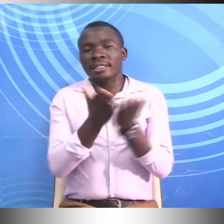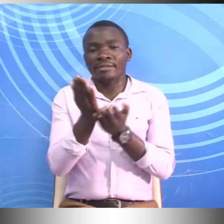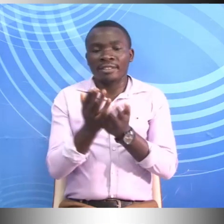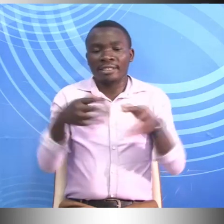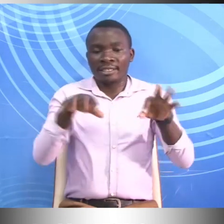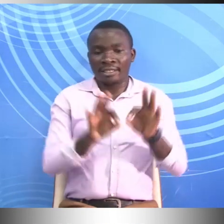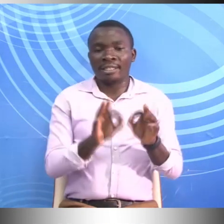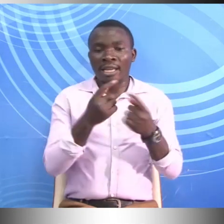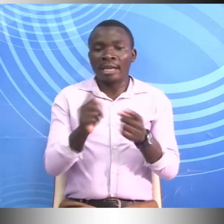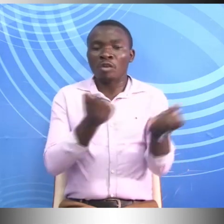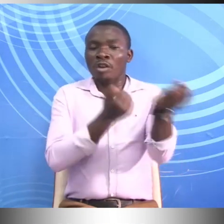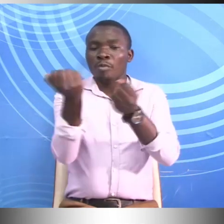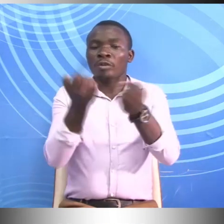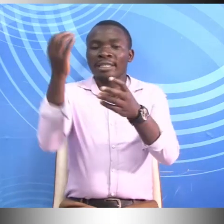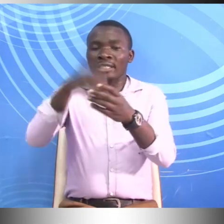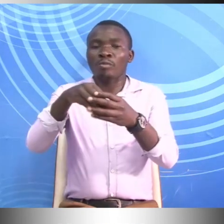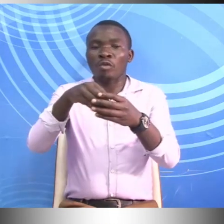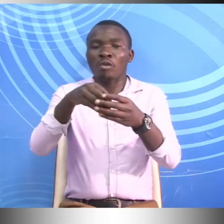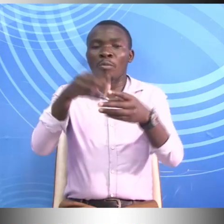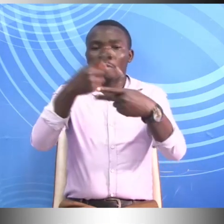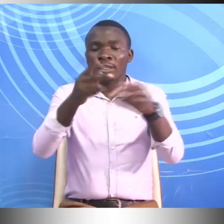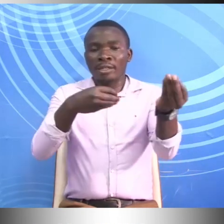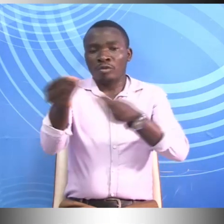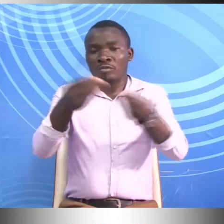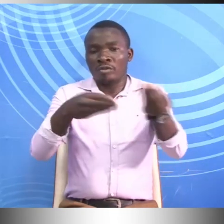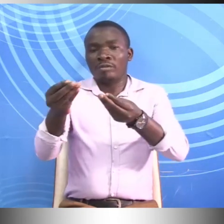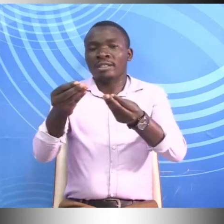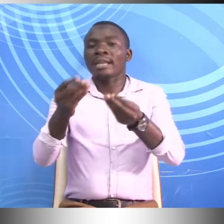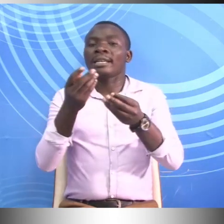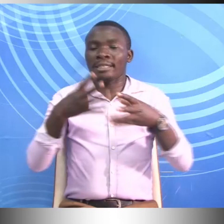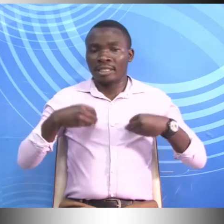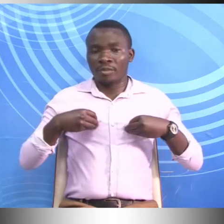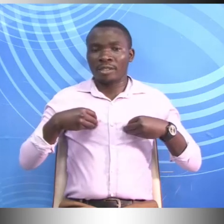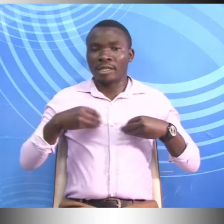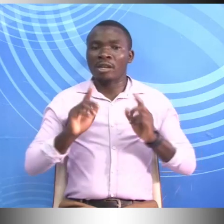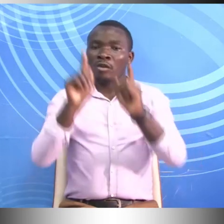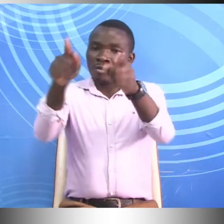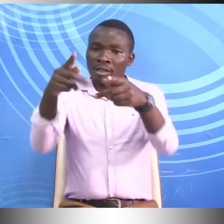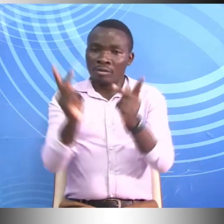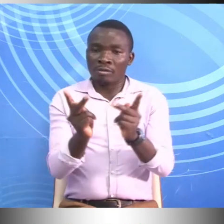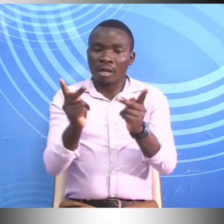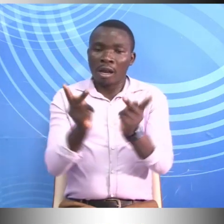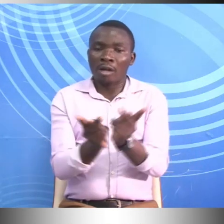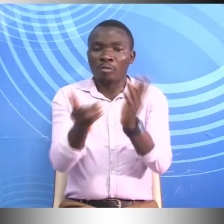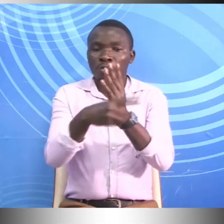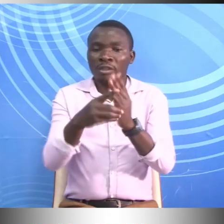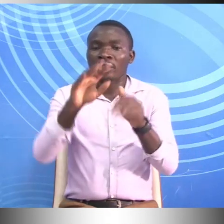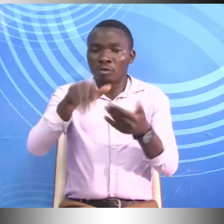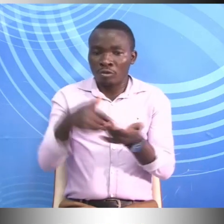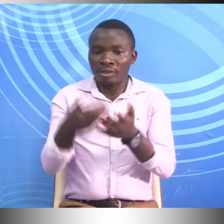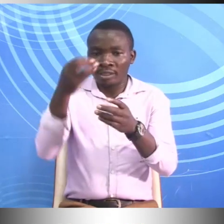zitwaye ibicuruzwa zo zemerewe kugenda mu turere twose, ariko nanone zigizwe n'abantu babiri gusa. Naho